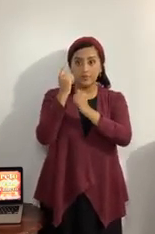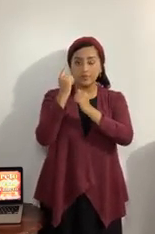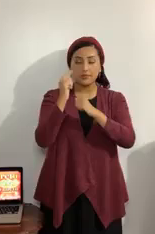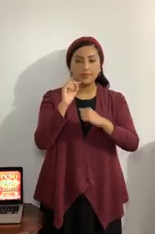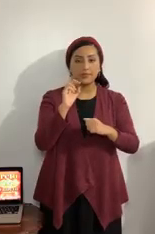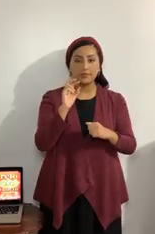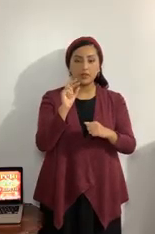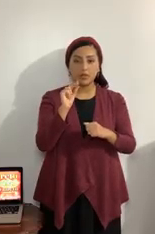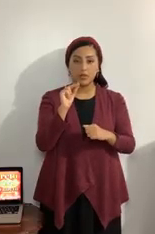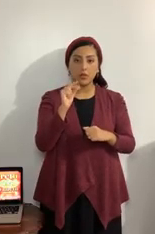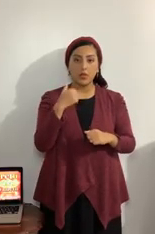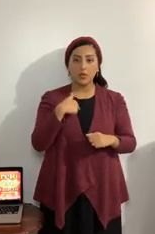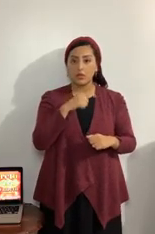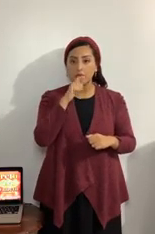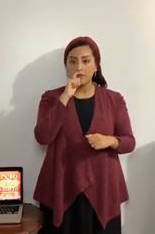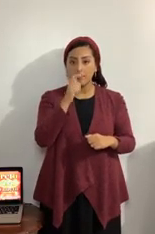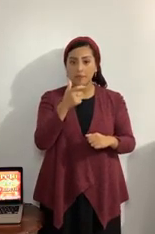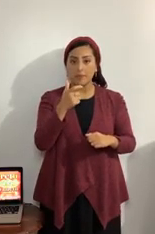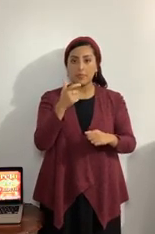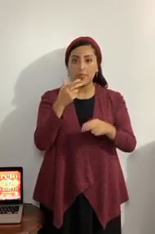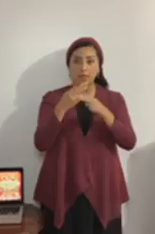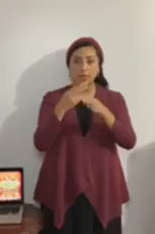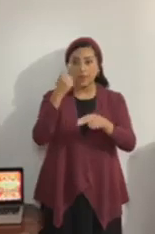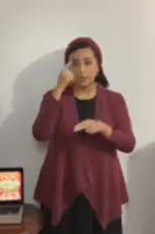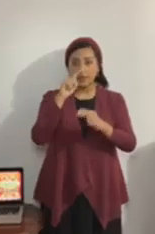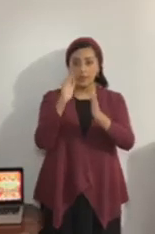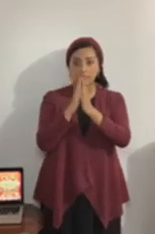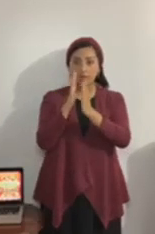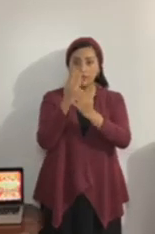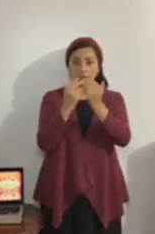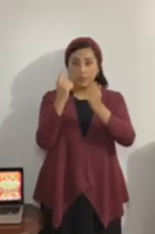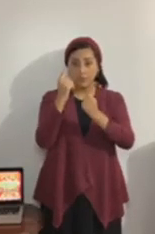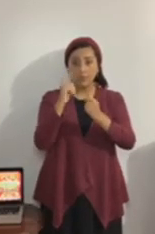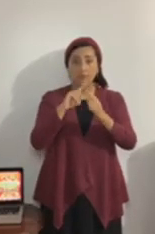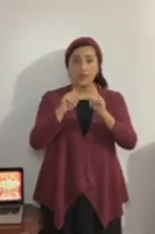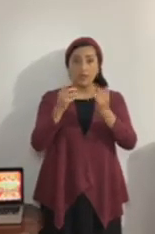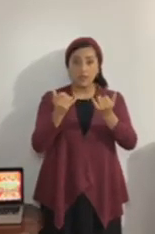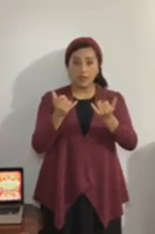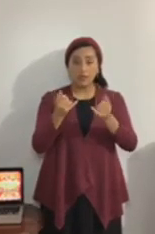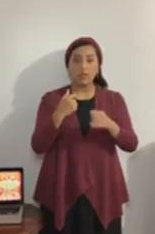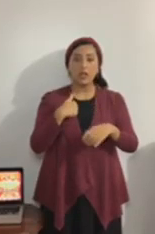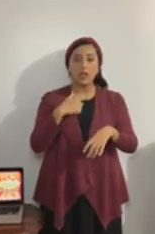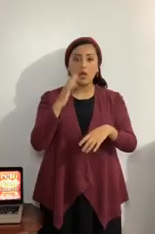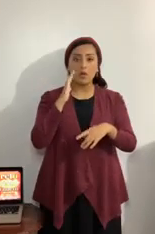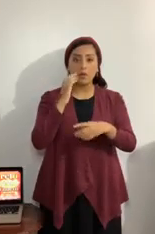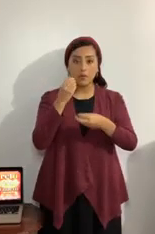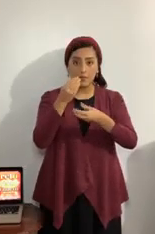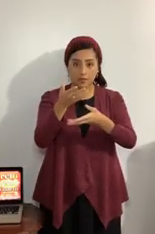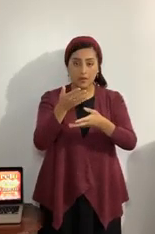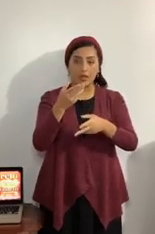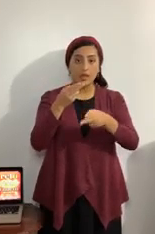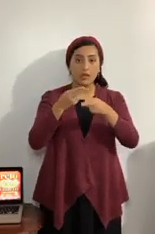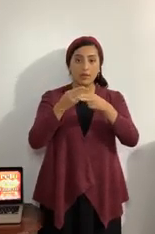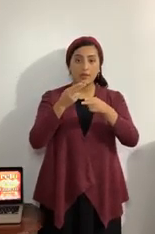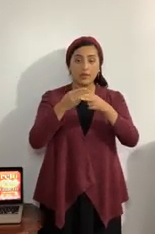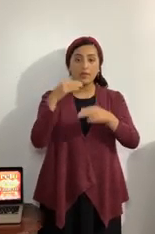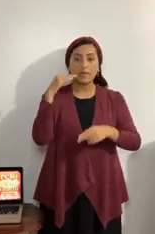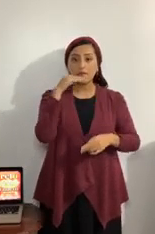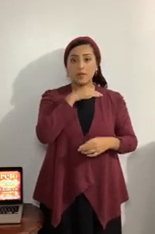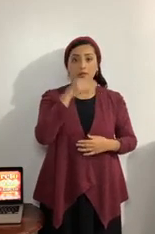decir, que no debemos de nombrarlos para pedirles algo. Pero en este caso voy a mencionar nombres de dioses falsos